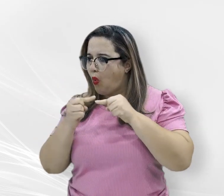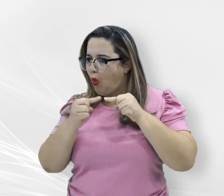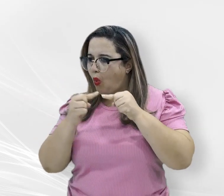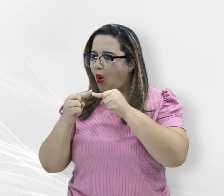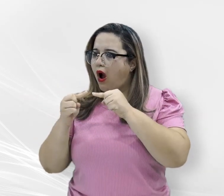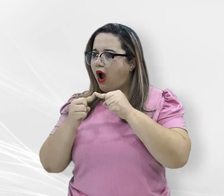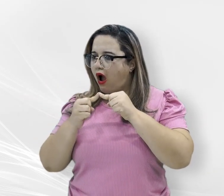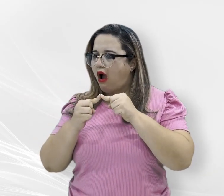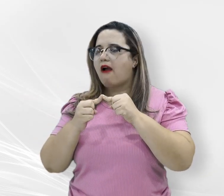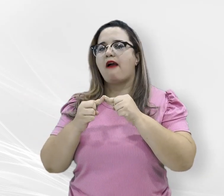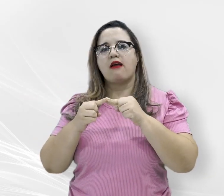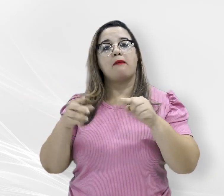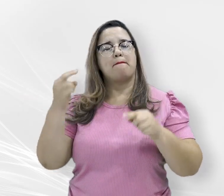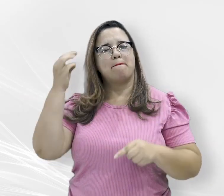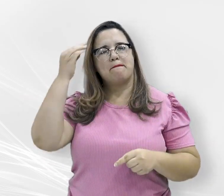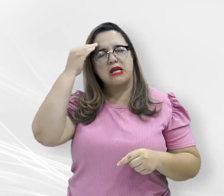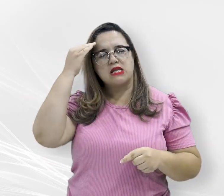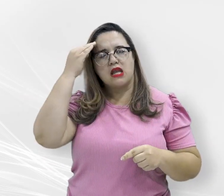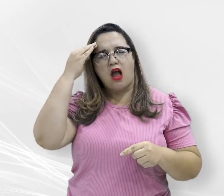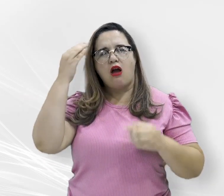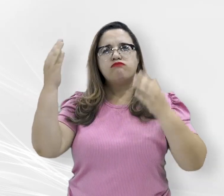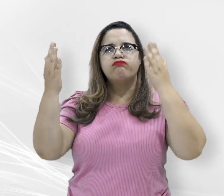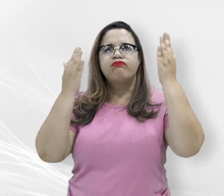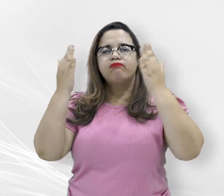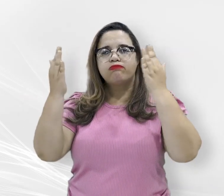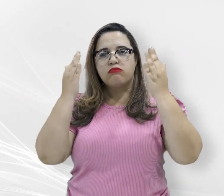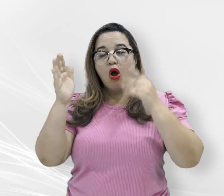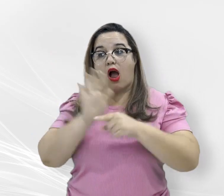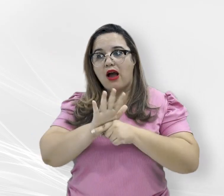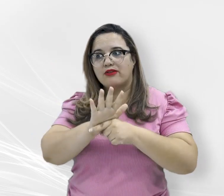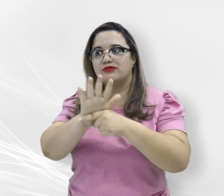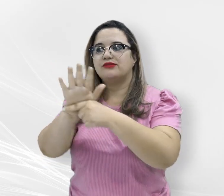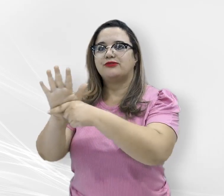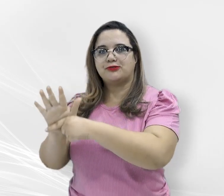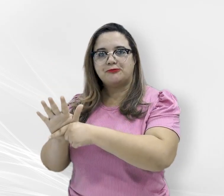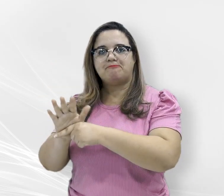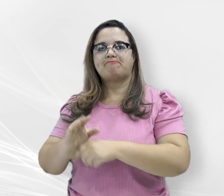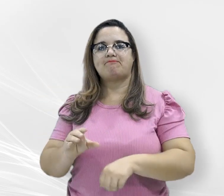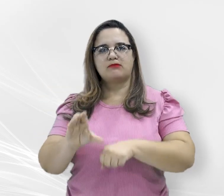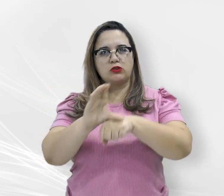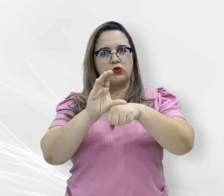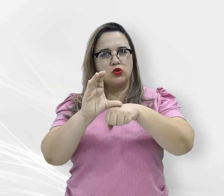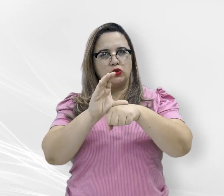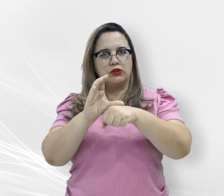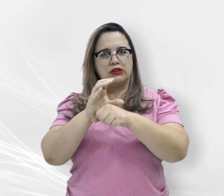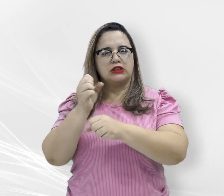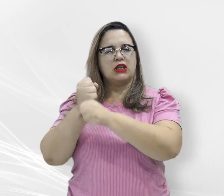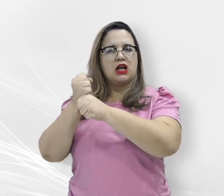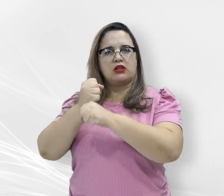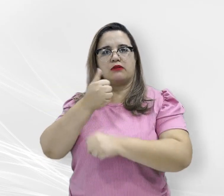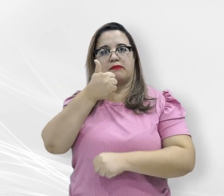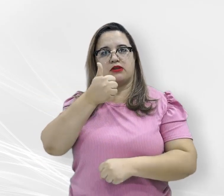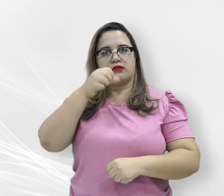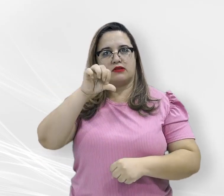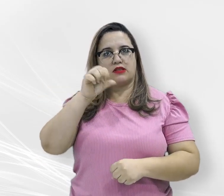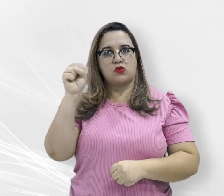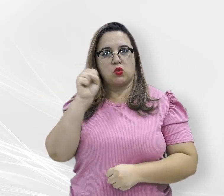e psicológico. A Constituição da República de 1988 reconhece a profissionalização como um